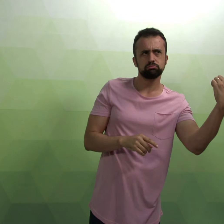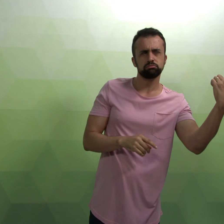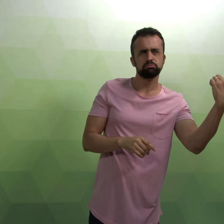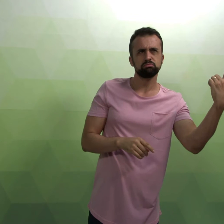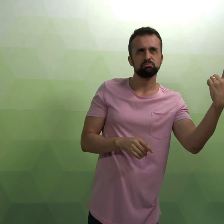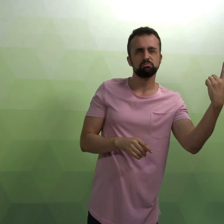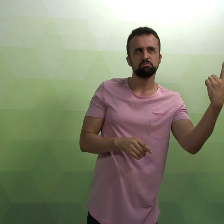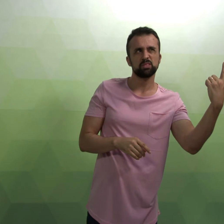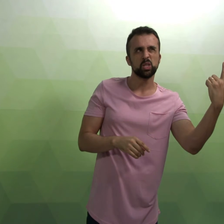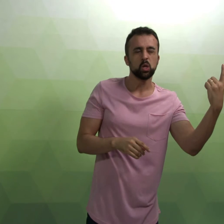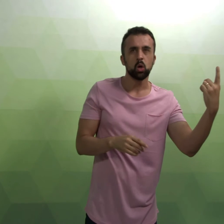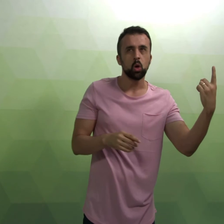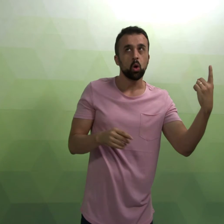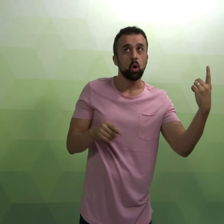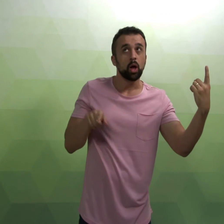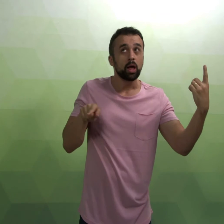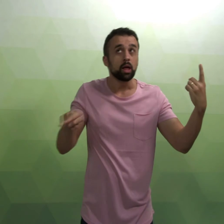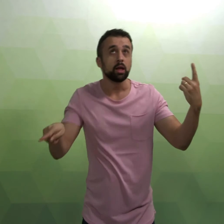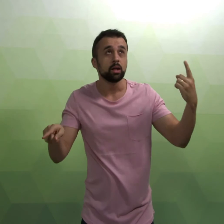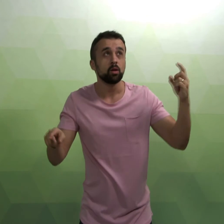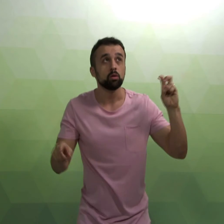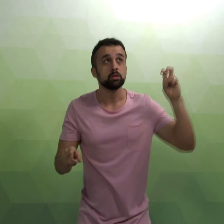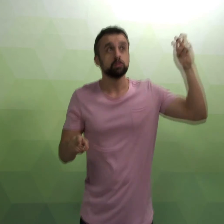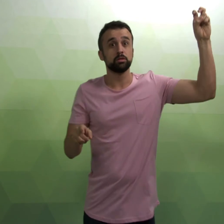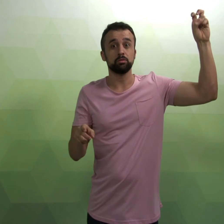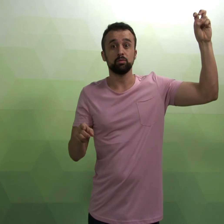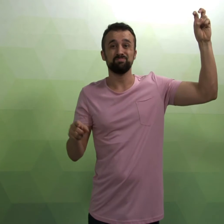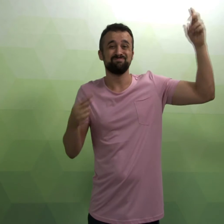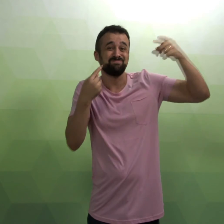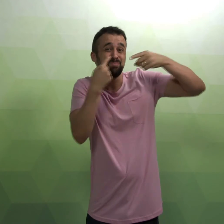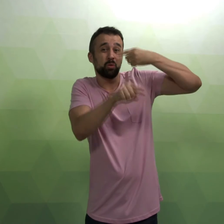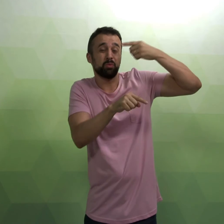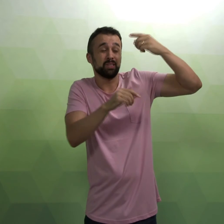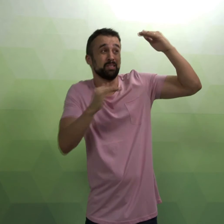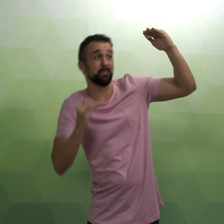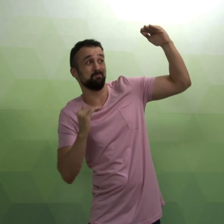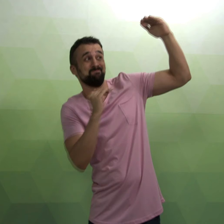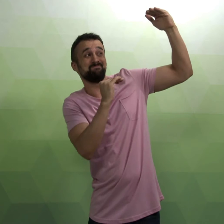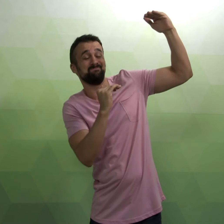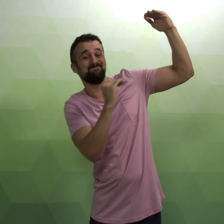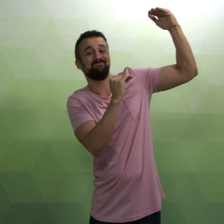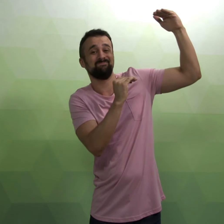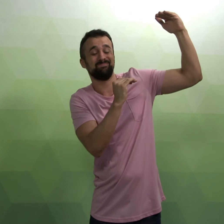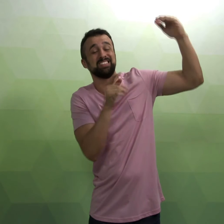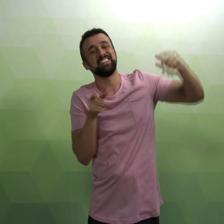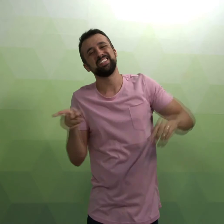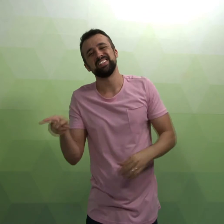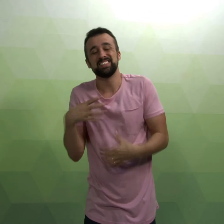perfil combina com a atividade 1 não combinaria com a atividade 5, por